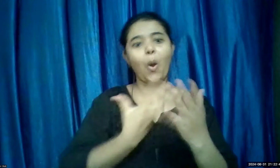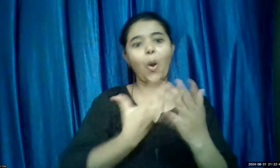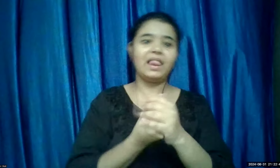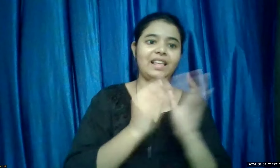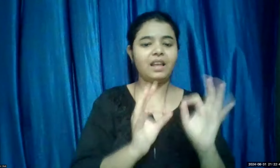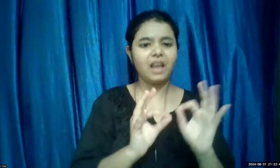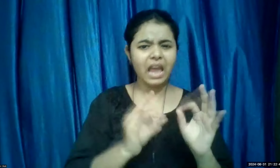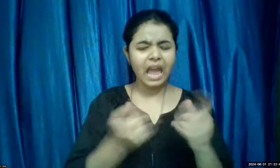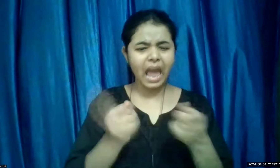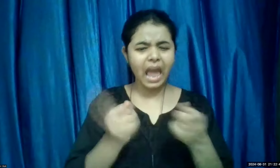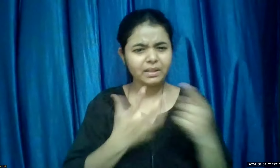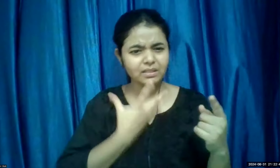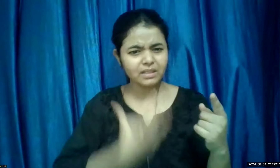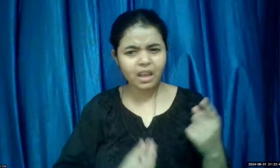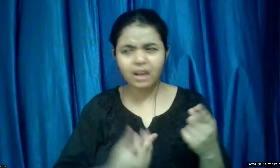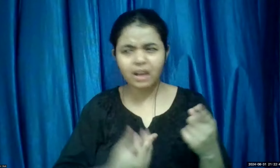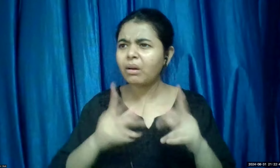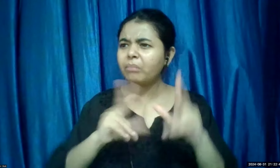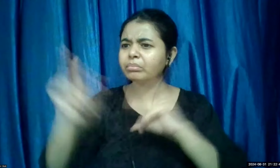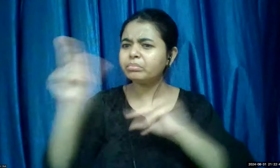होता।